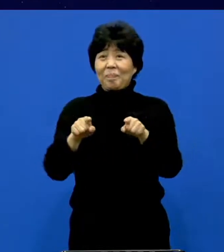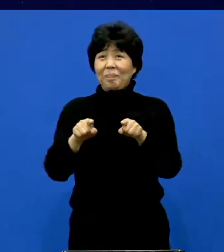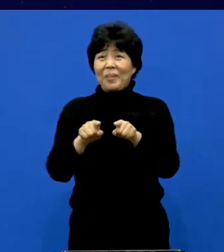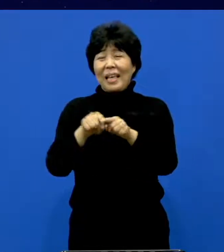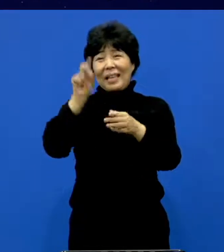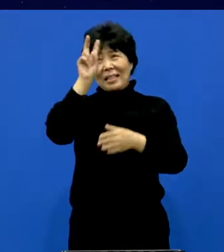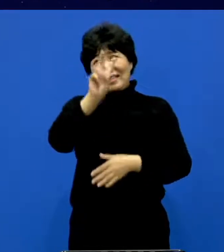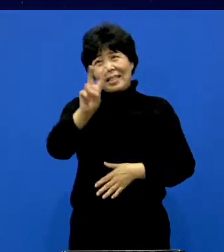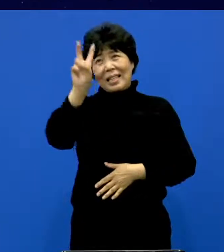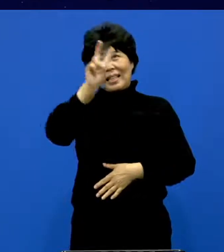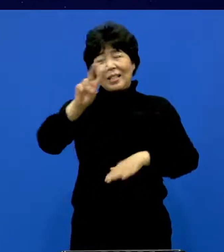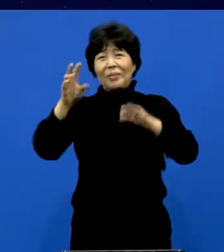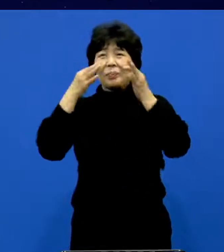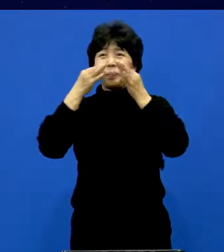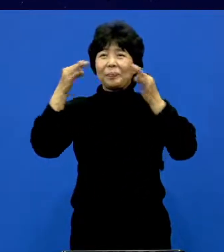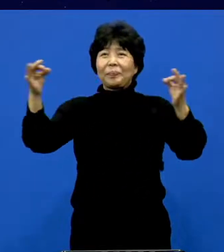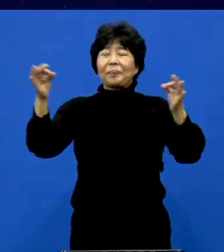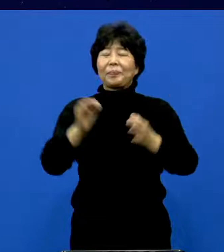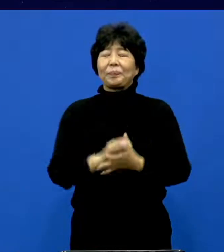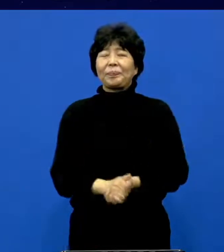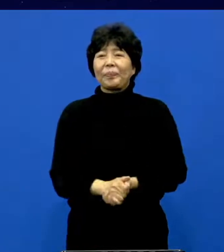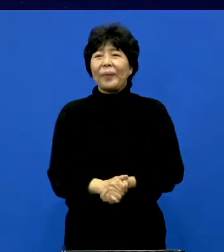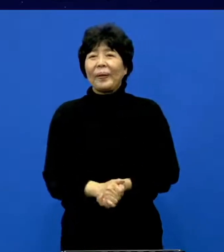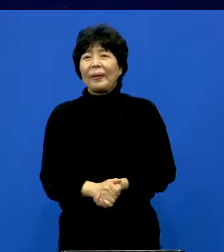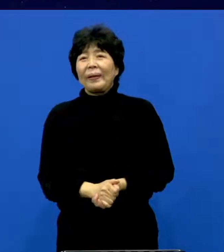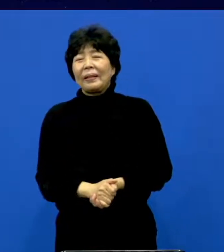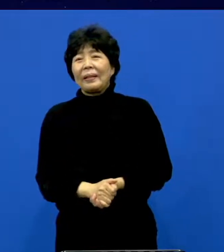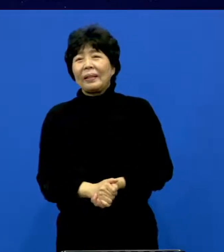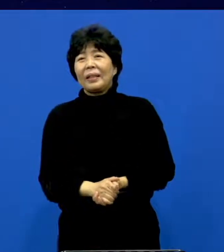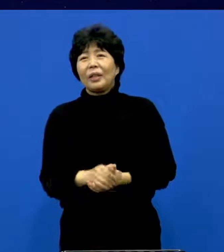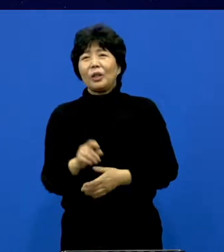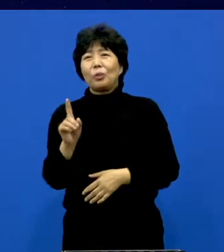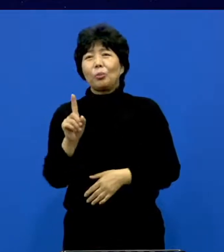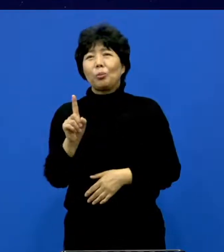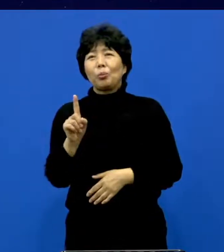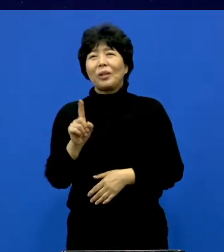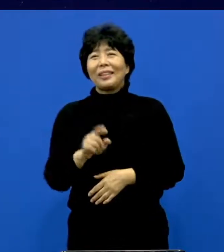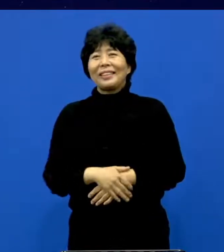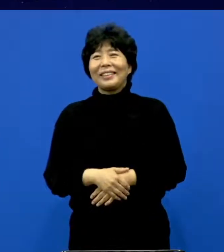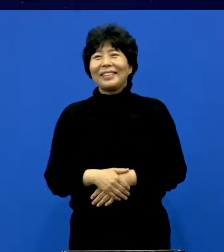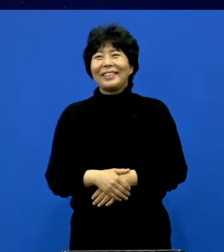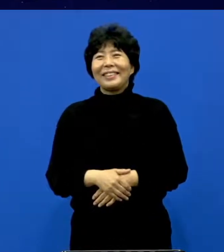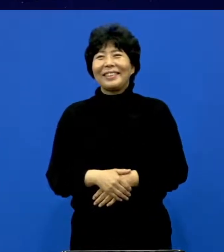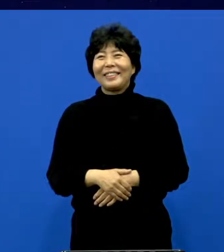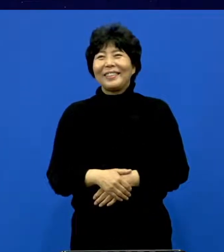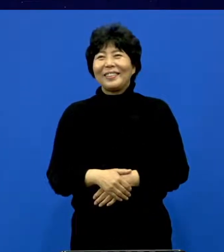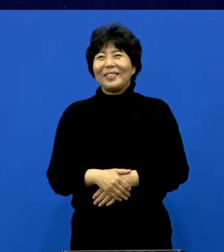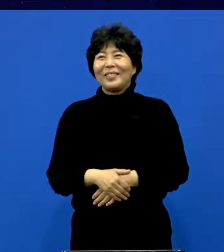찬양 하나 그래도 합시다. 뭐죠? 뭐 준비했죠?